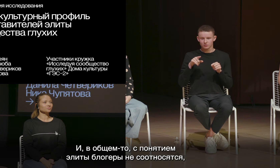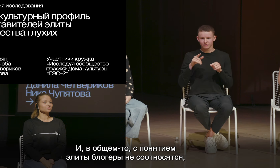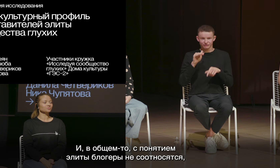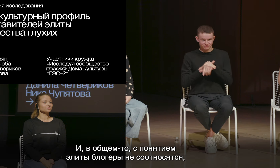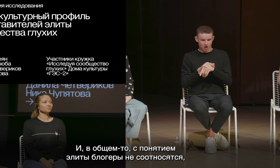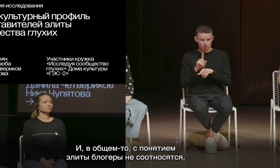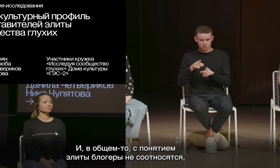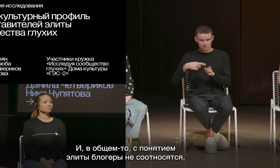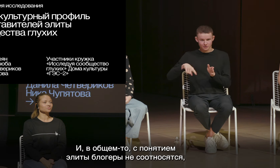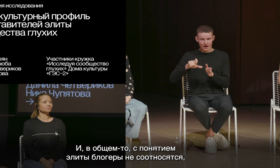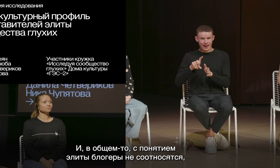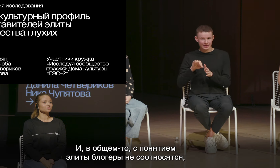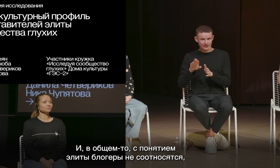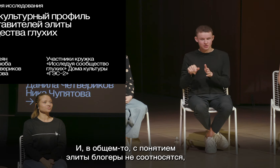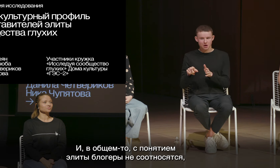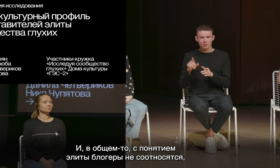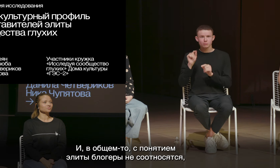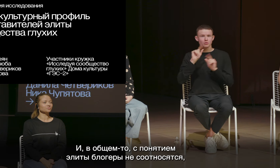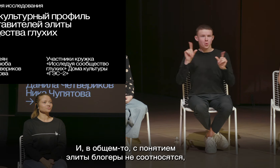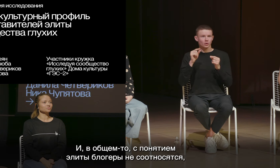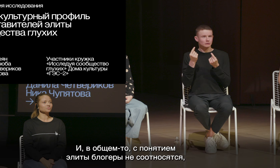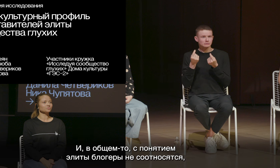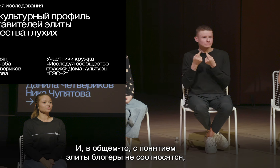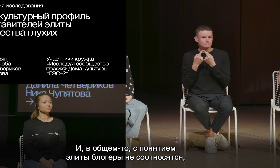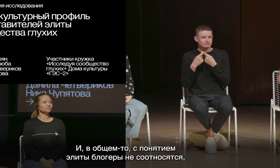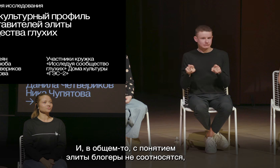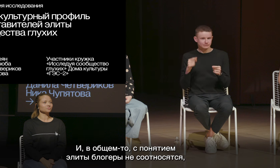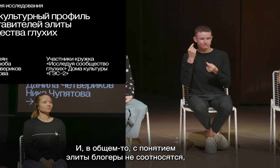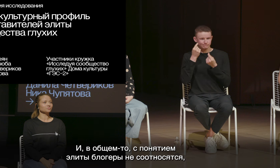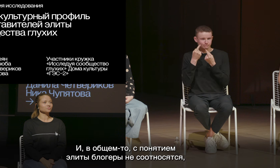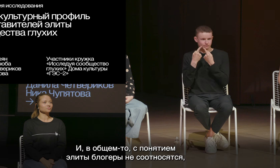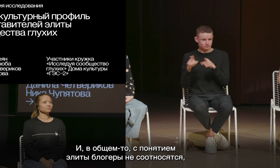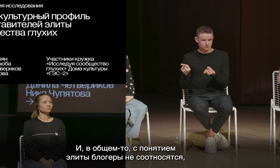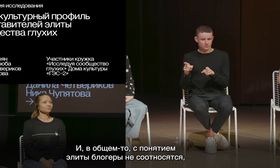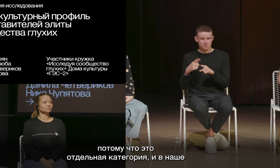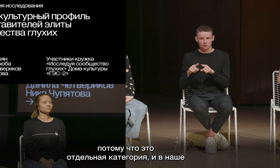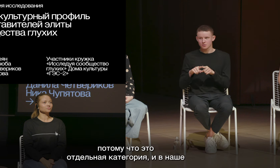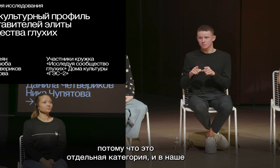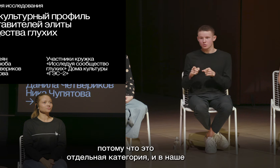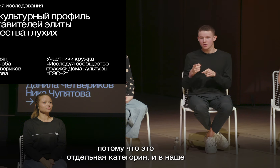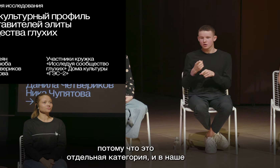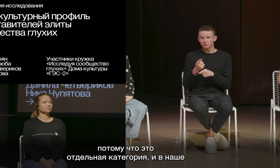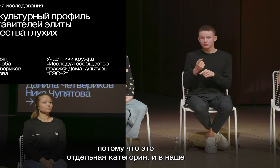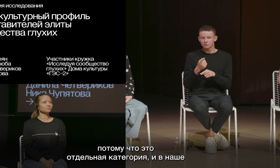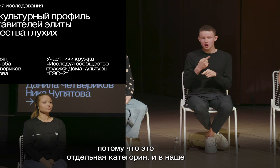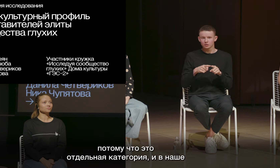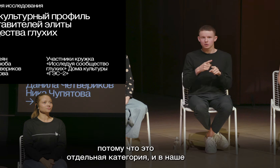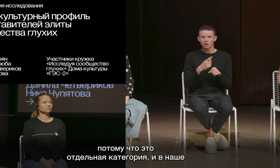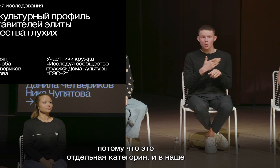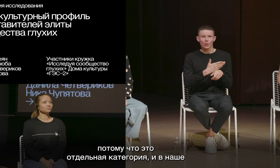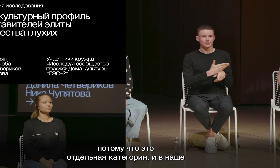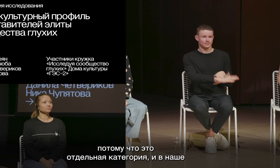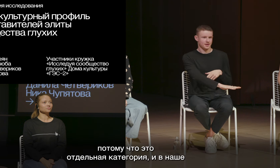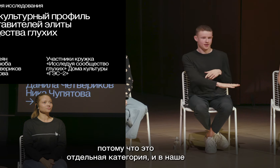них указывали люди. И, в общем-то, к понятиям элиты блогеры немного соотносятся, потому что